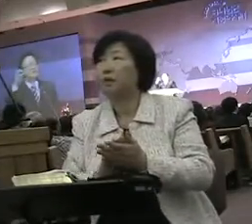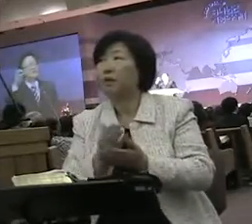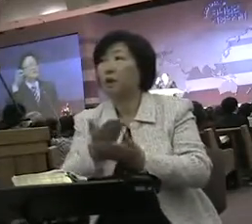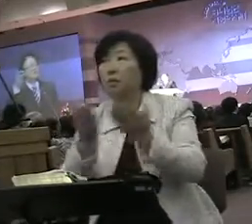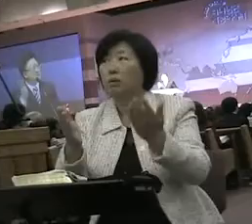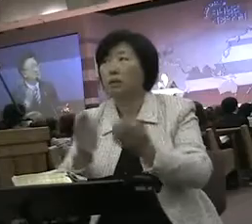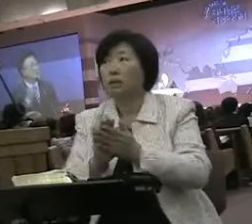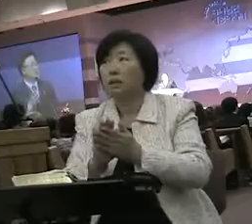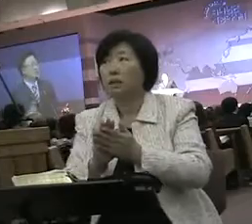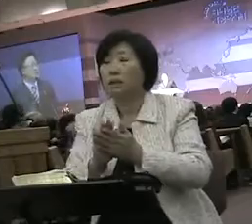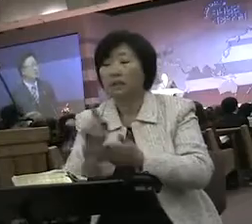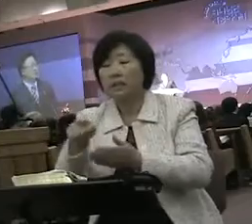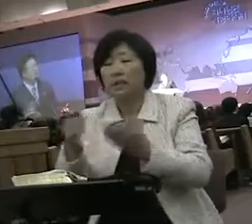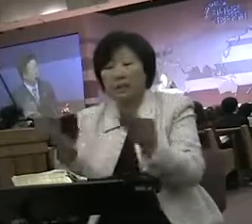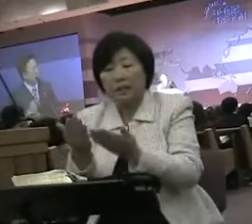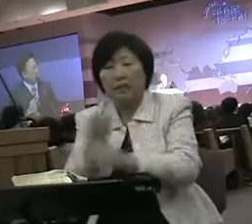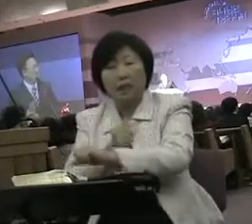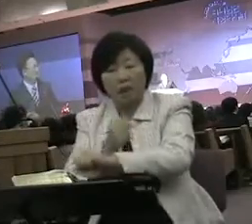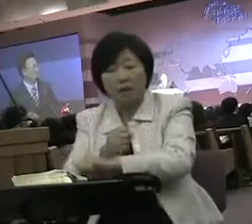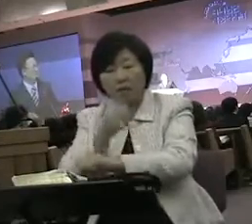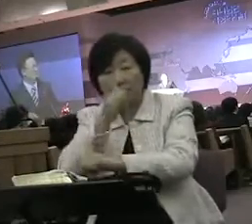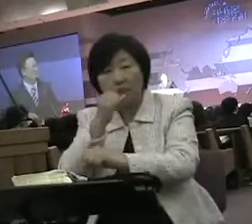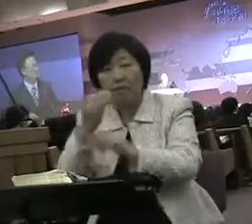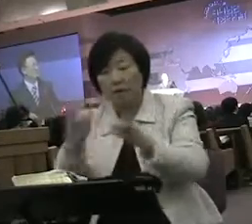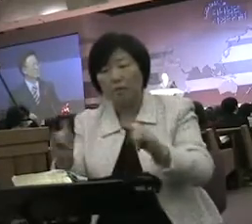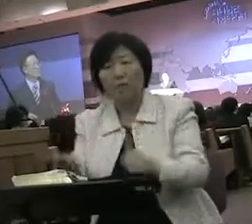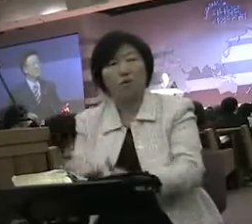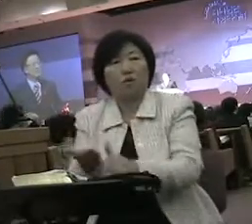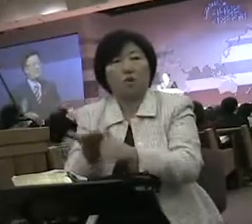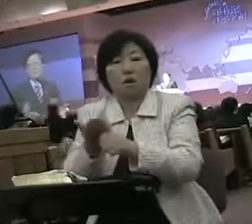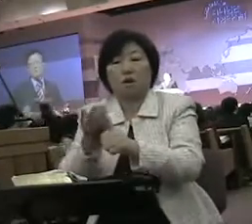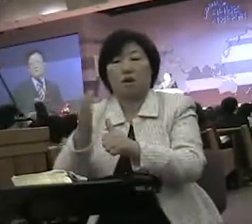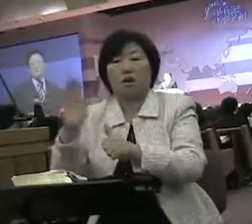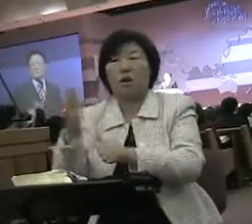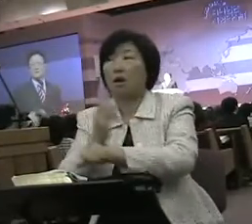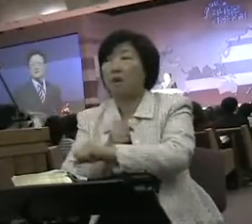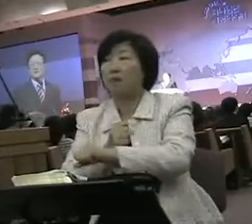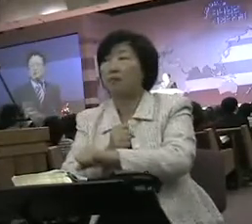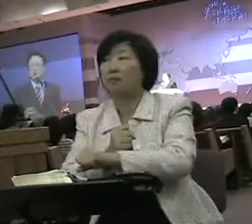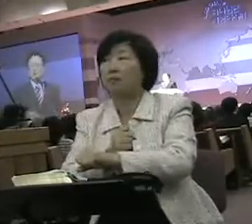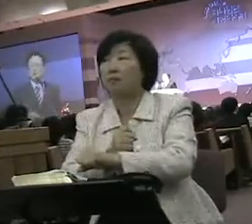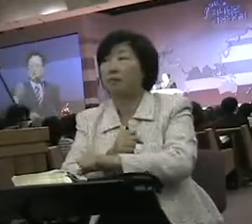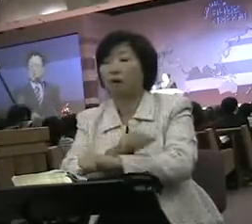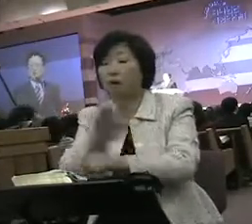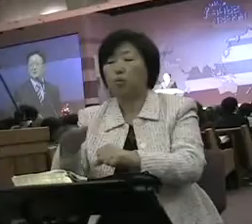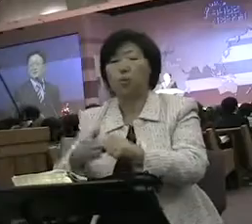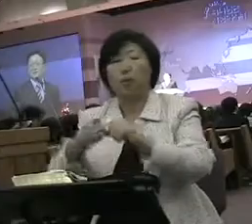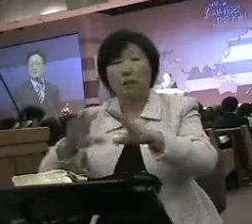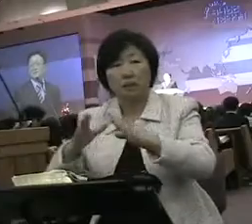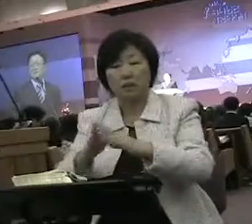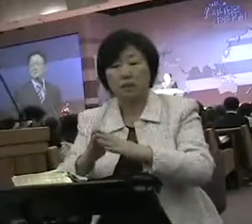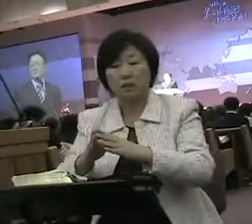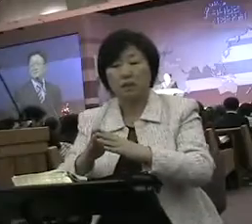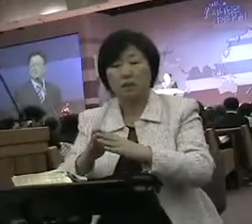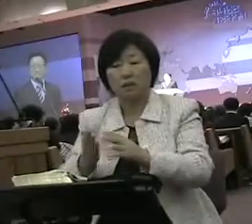여러분, 이 일을 할 수 있는 사람을 길러야 되는 것입니다. 우리 시대가 길러야